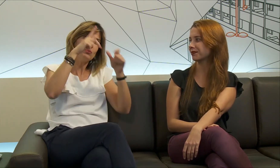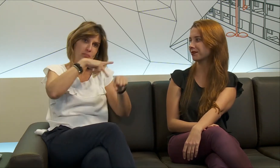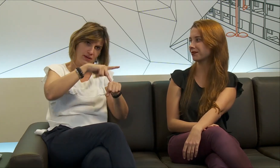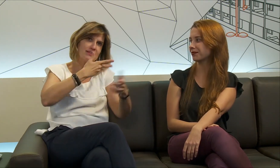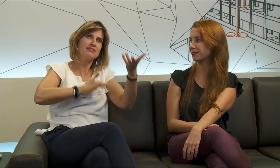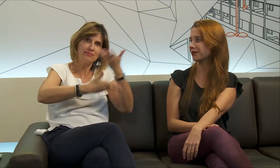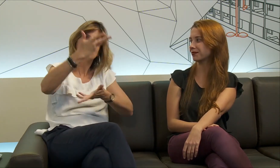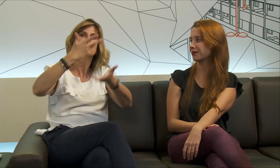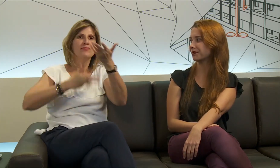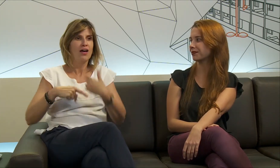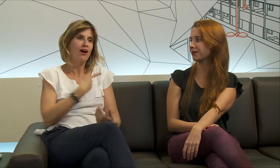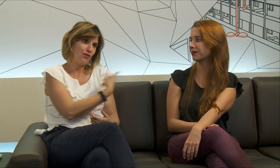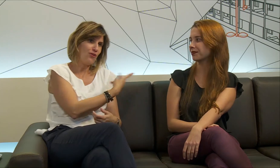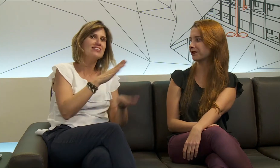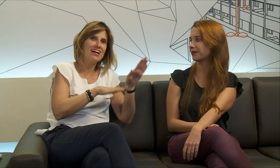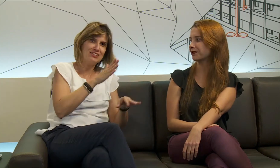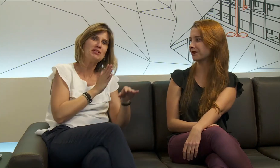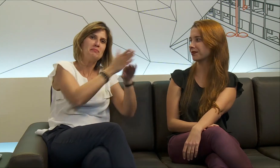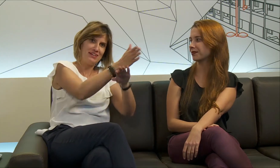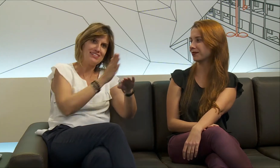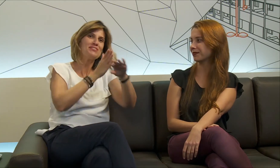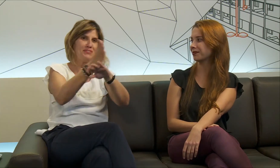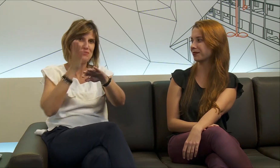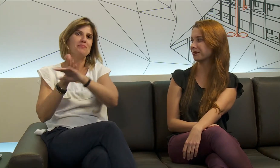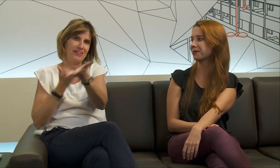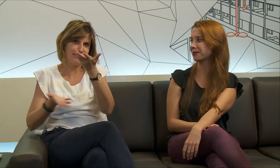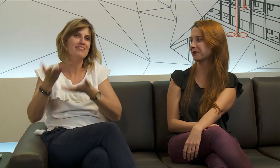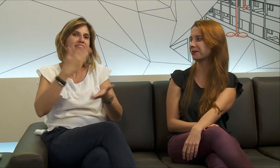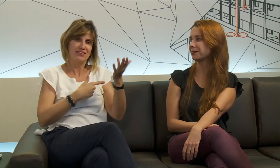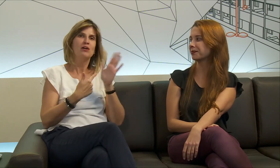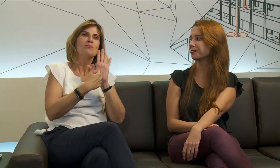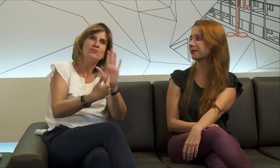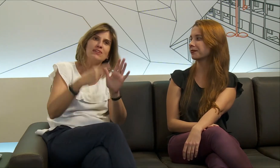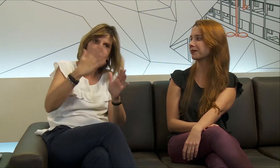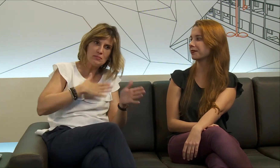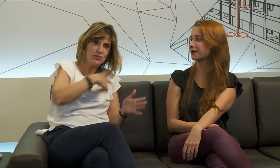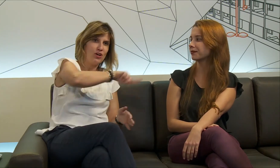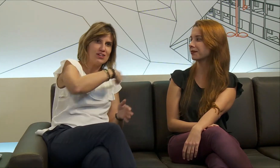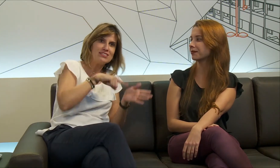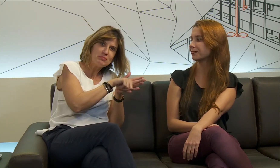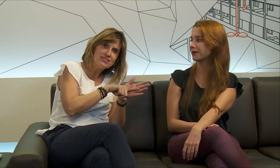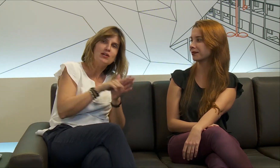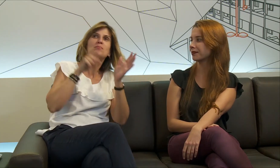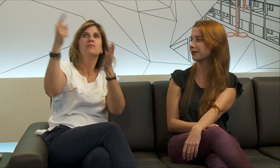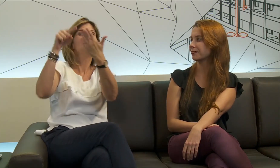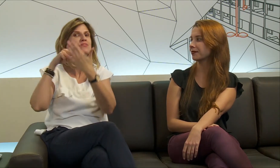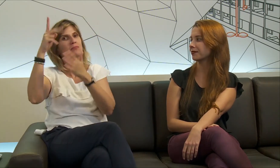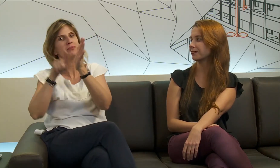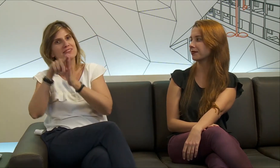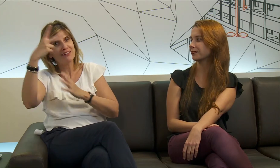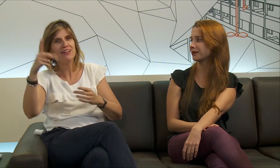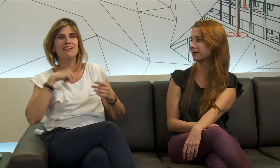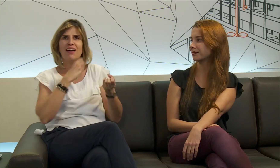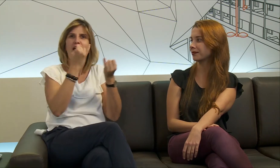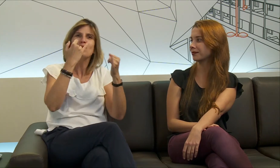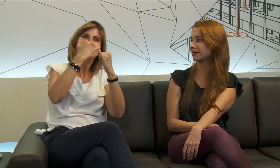bianuais, os congressos de linguística, e nós também participamos, tanto no Brasil como em outros países também.